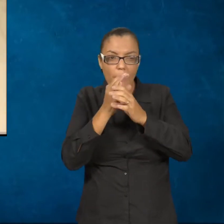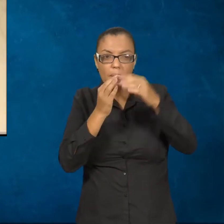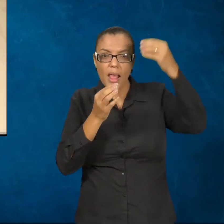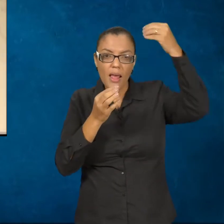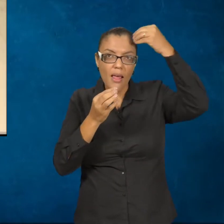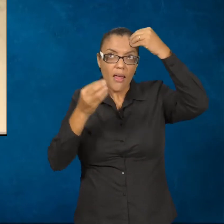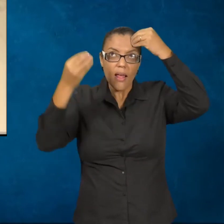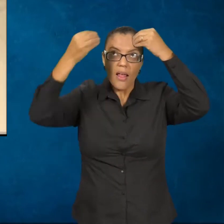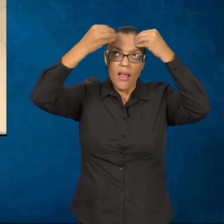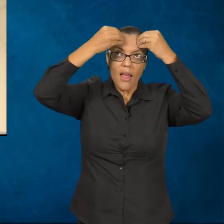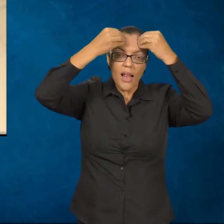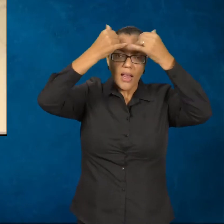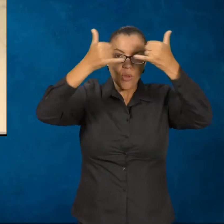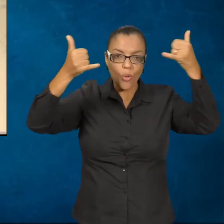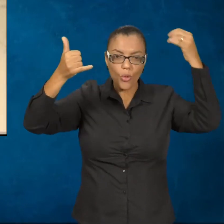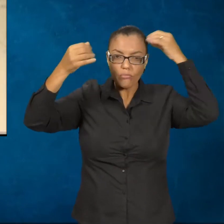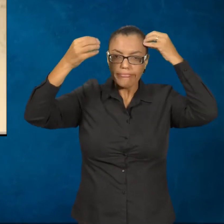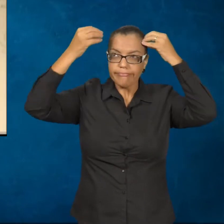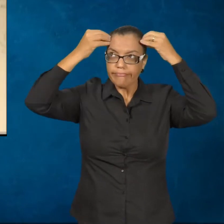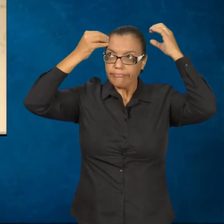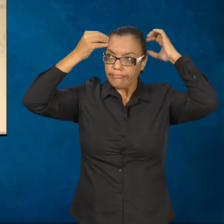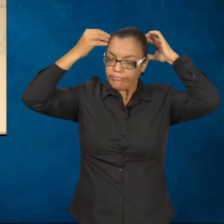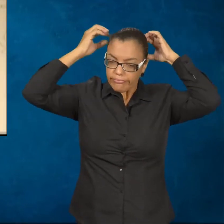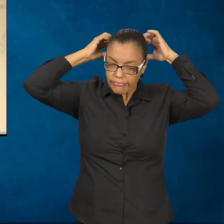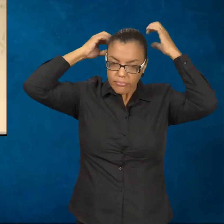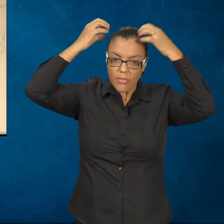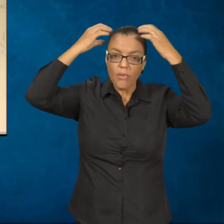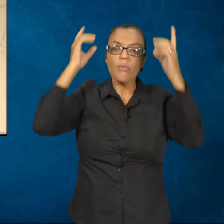uma coisa mais ou menos assim. Dormiu.